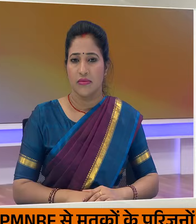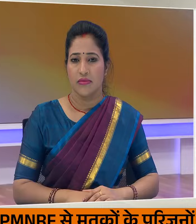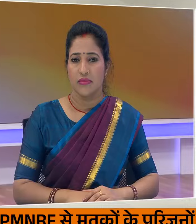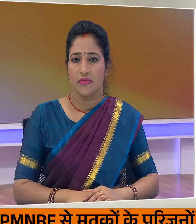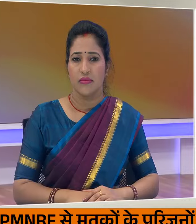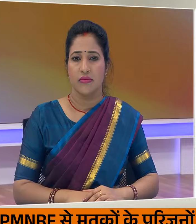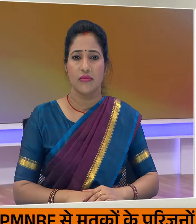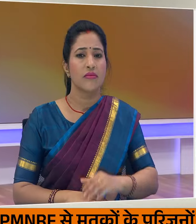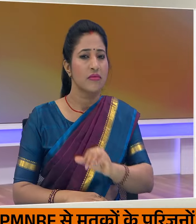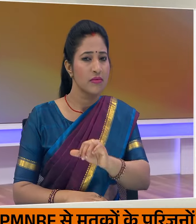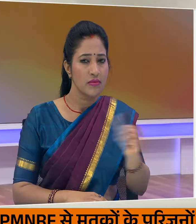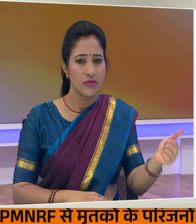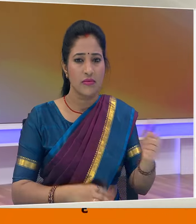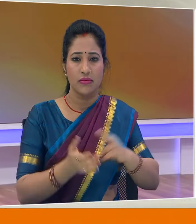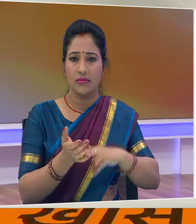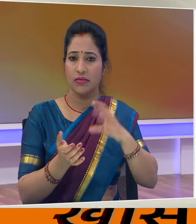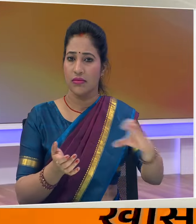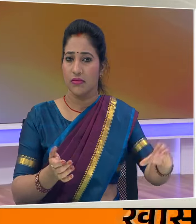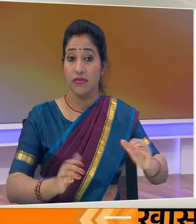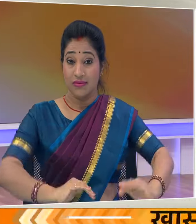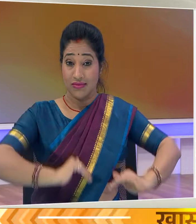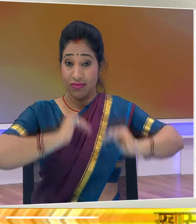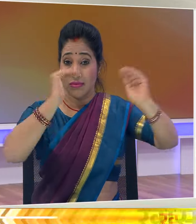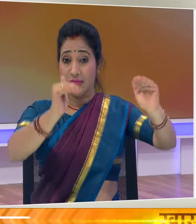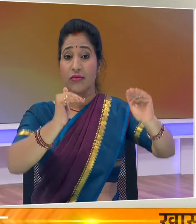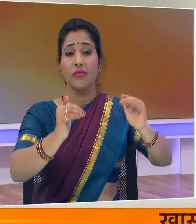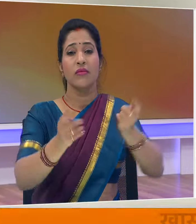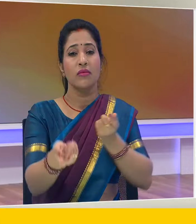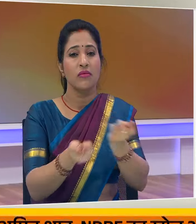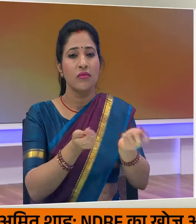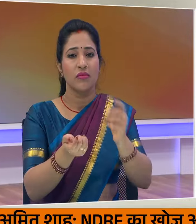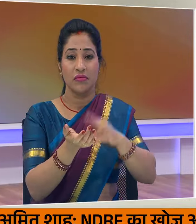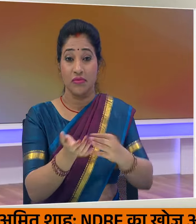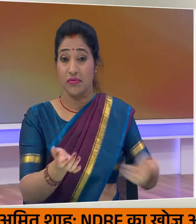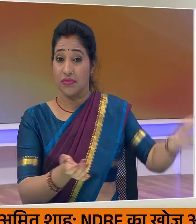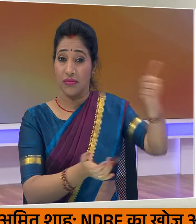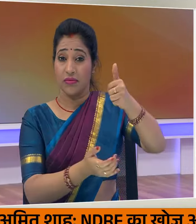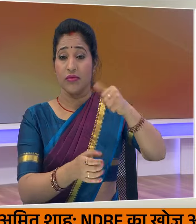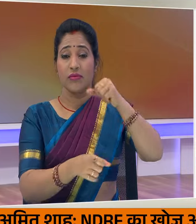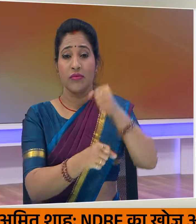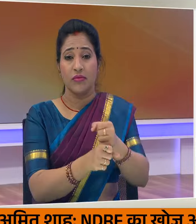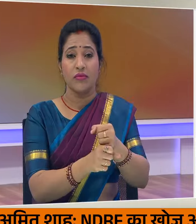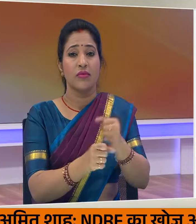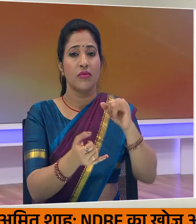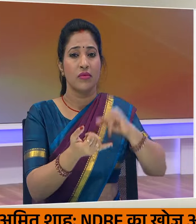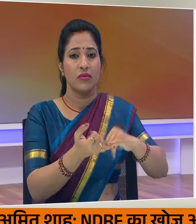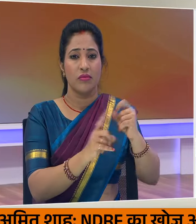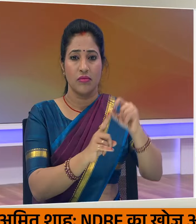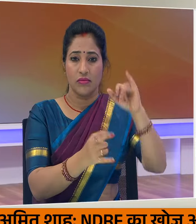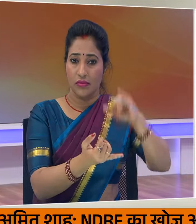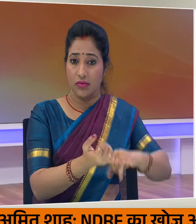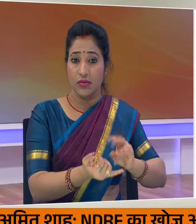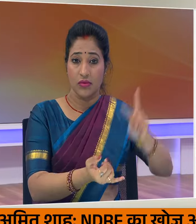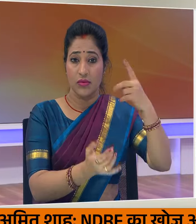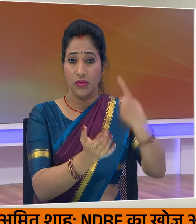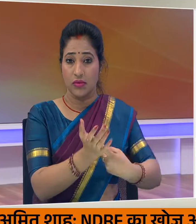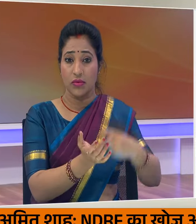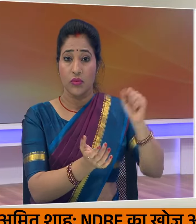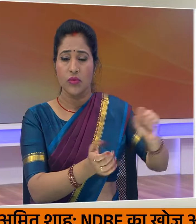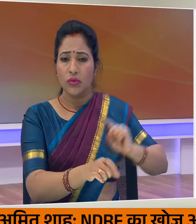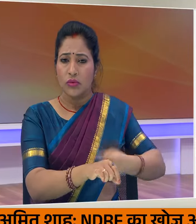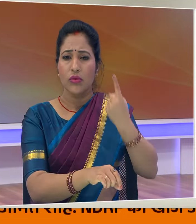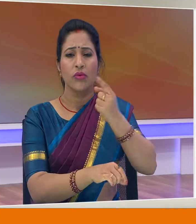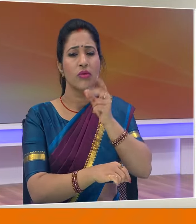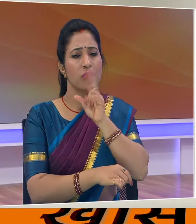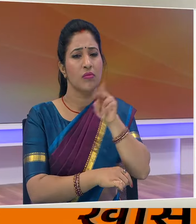और इसके अलावा एनसीसी के अपर महानिदेशक मेजर जनरल एसपीएस विश्वास राव ने इस मौके पर क्या कुछ